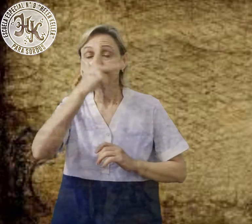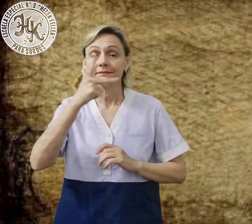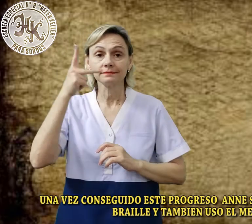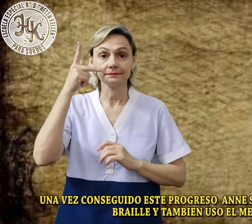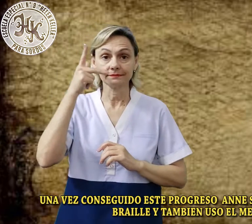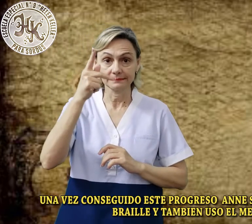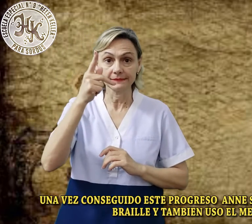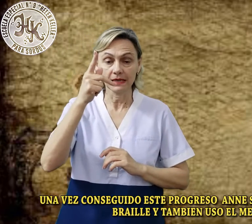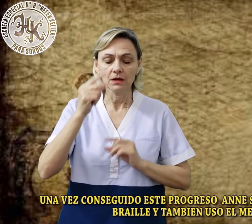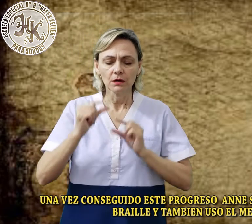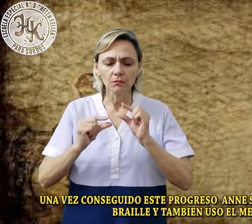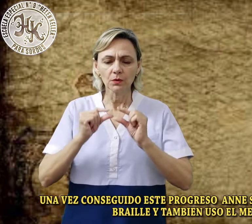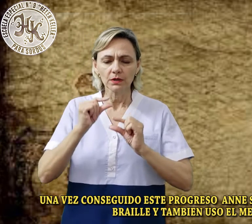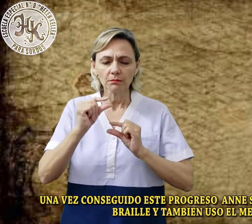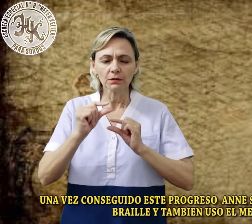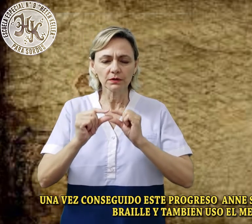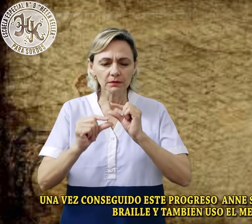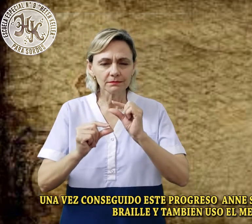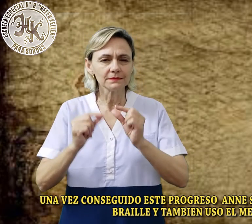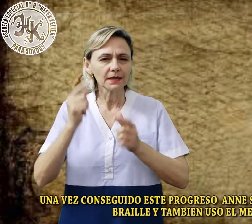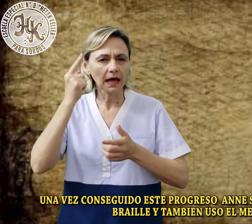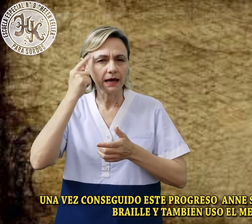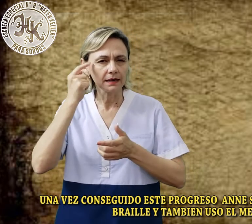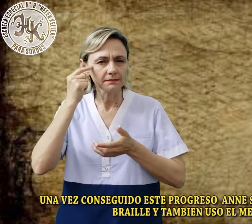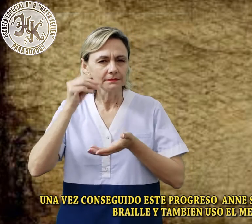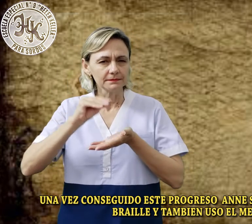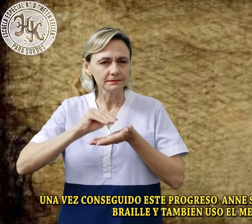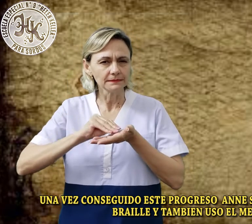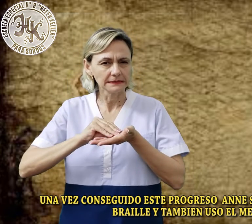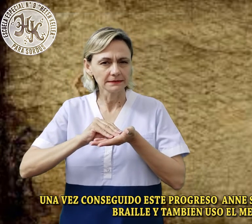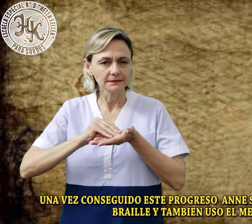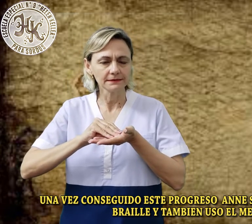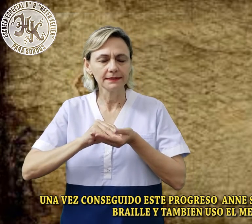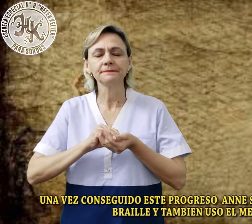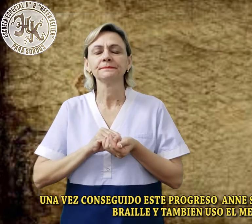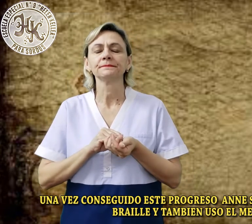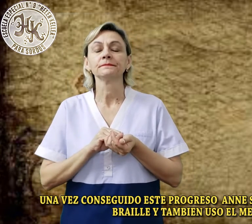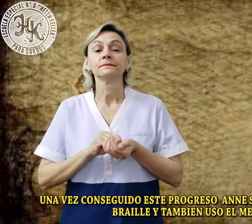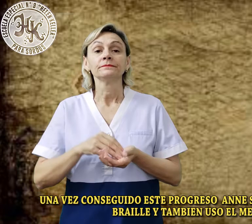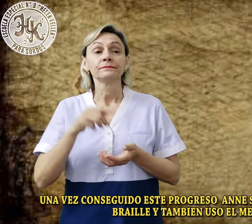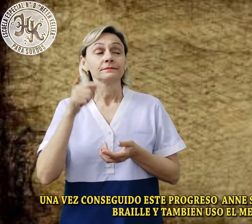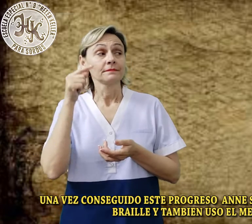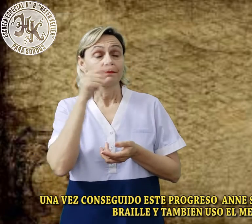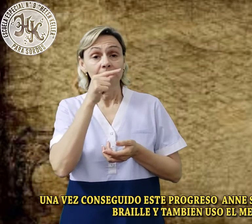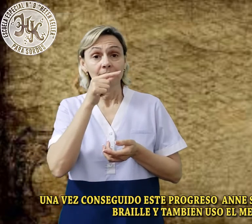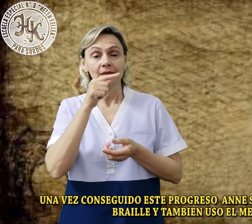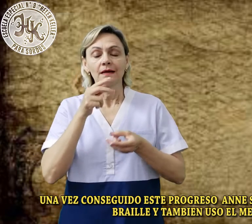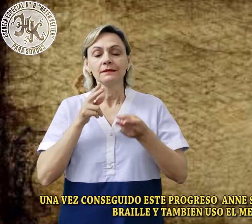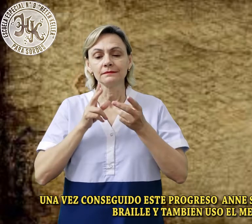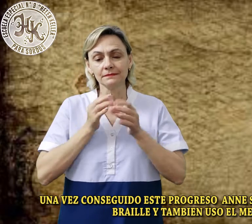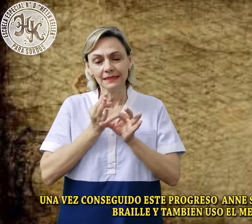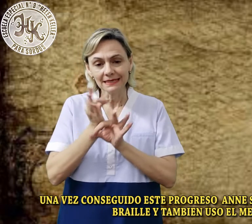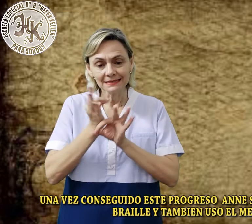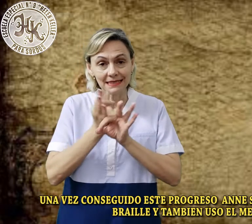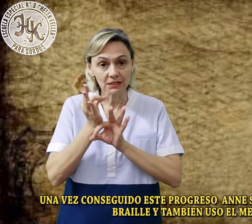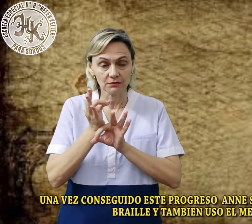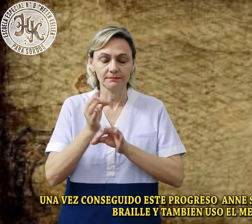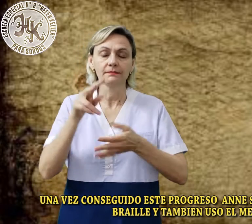Conseguido este progreso, Ann Sullivan le enseñó a leer en braille y